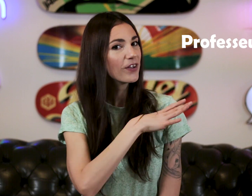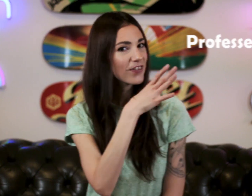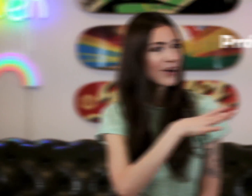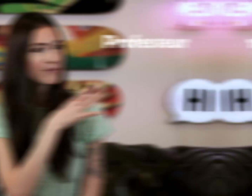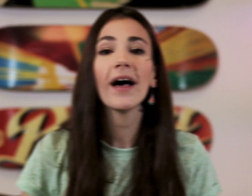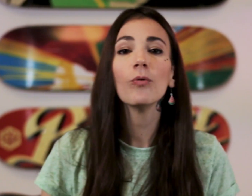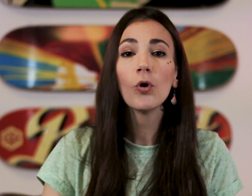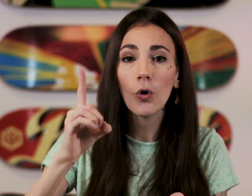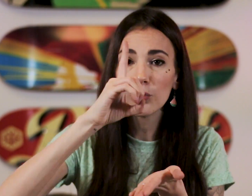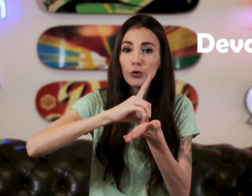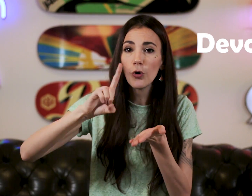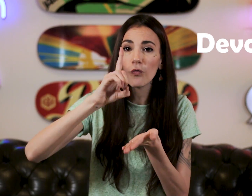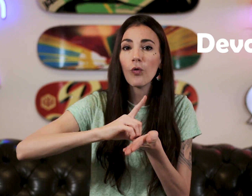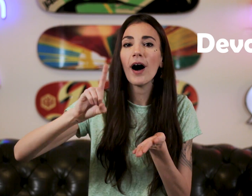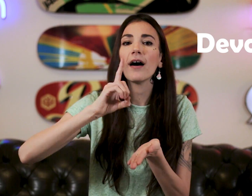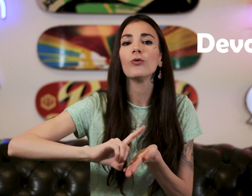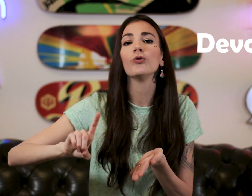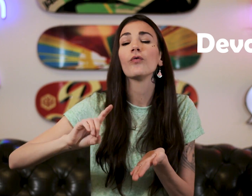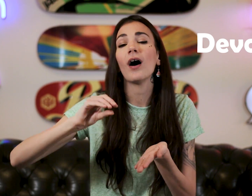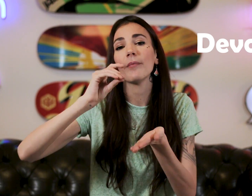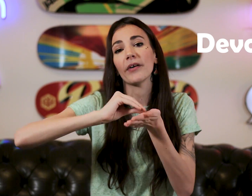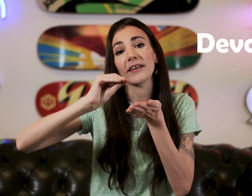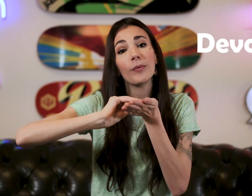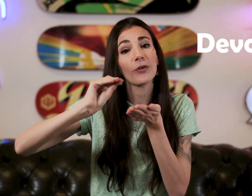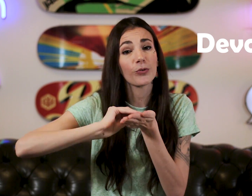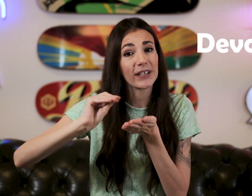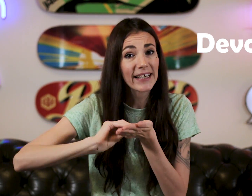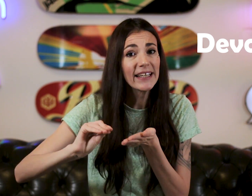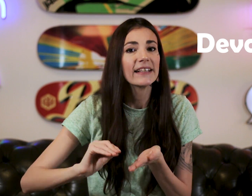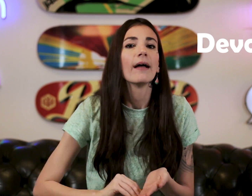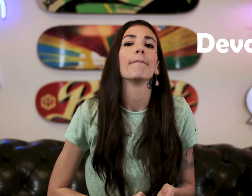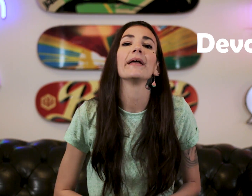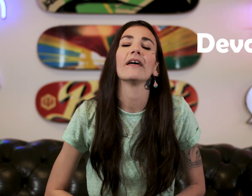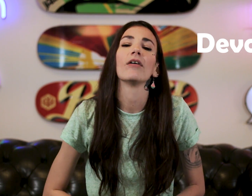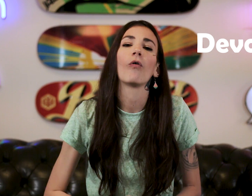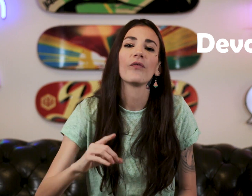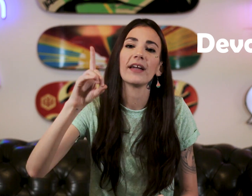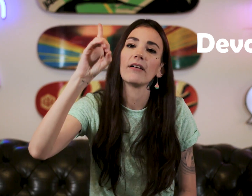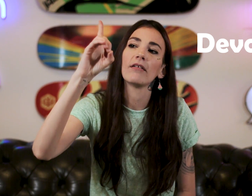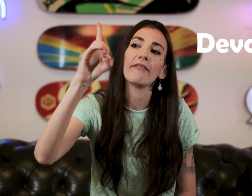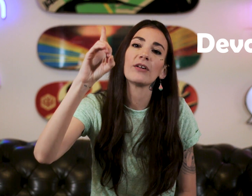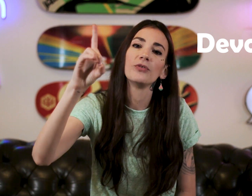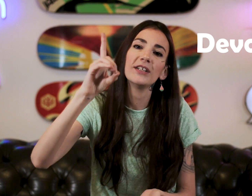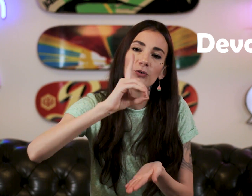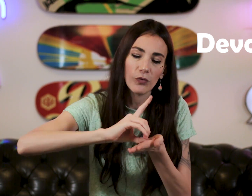Professeur. On a le mot devoir. Le devoir, eh ben, c'est comme quand on écrit, mais on fait avec le D de